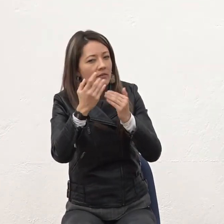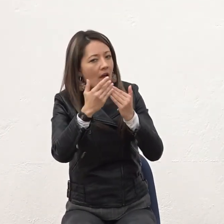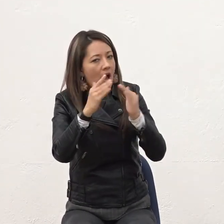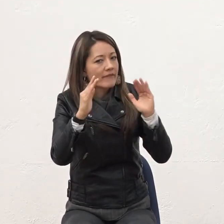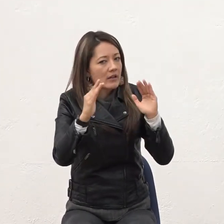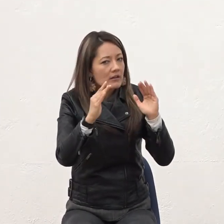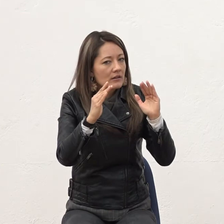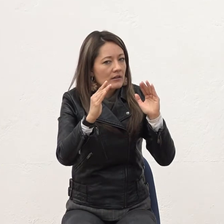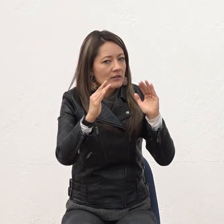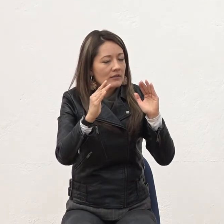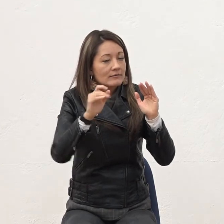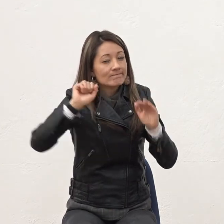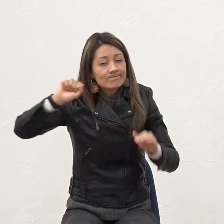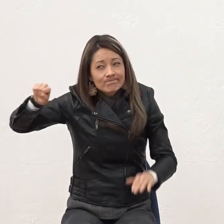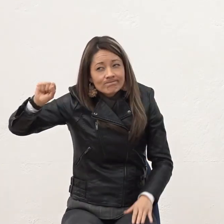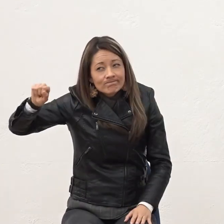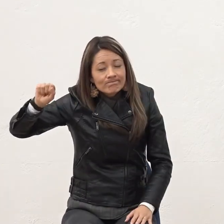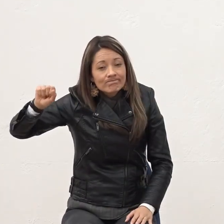puerta?